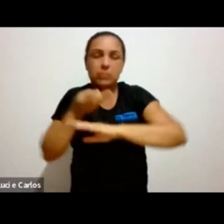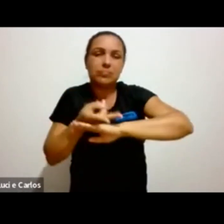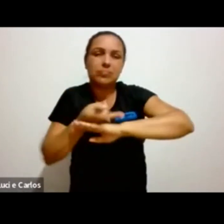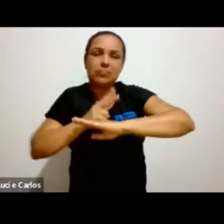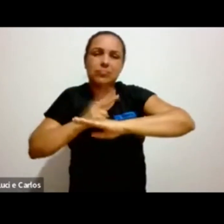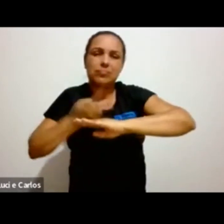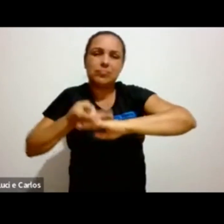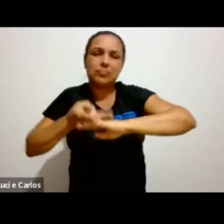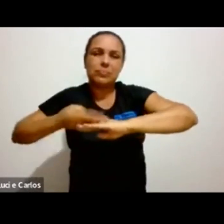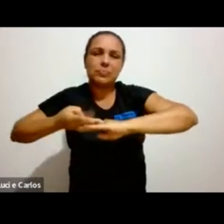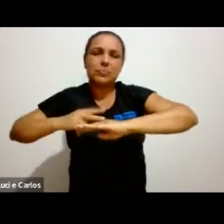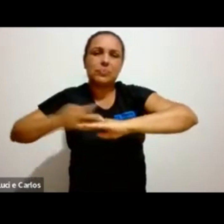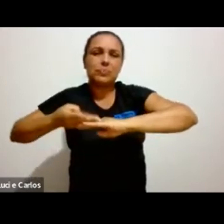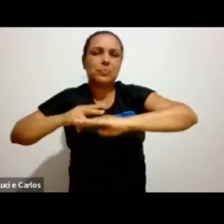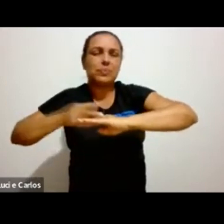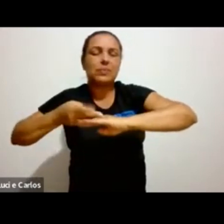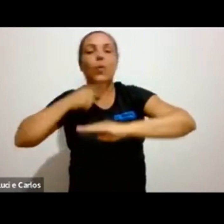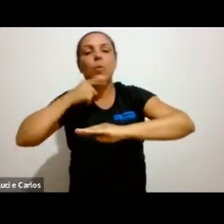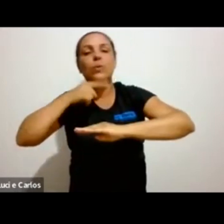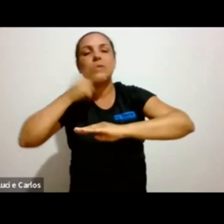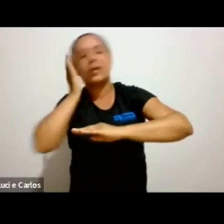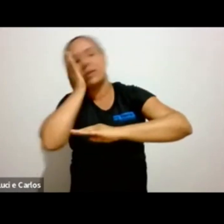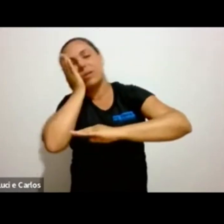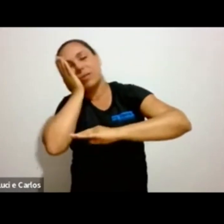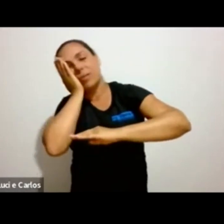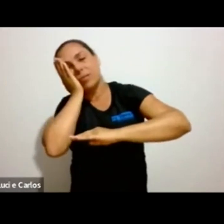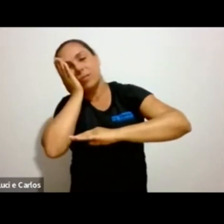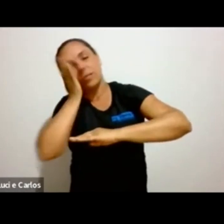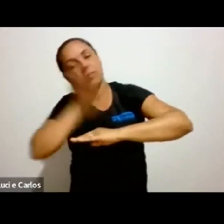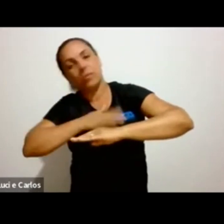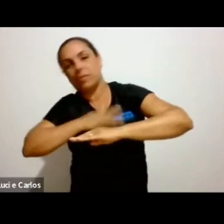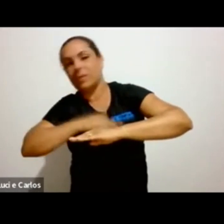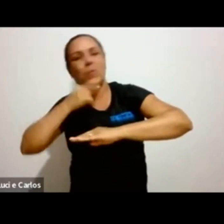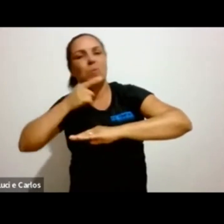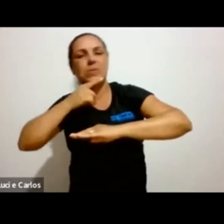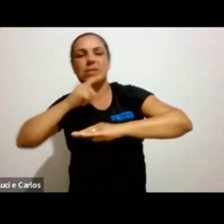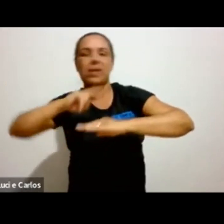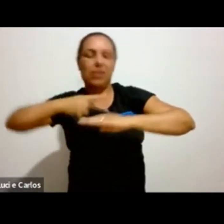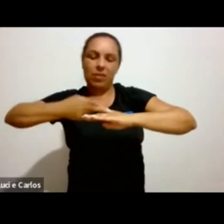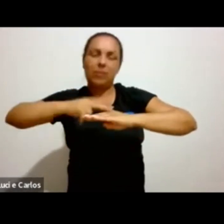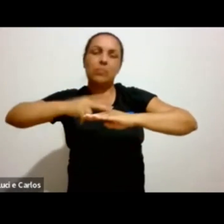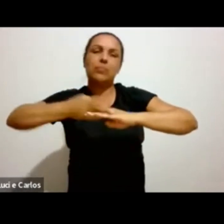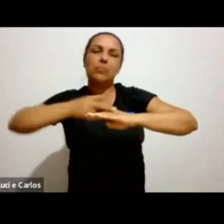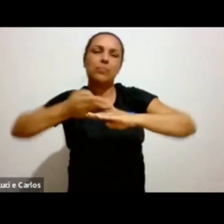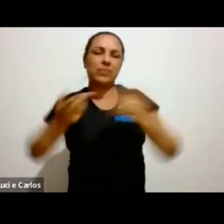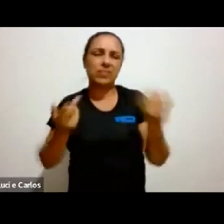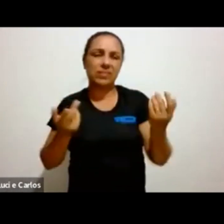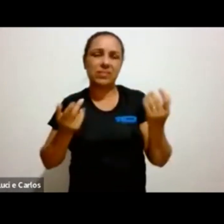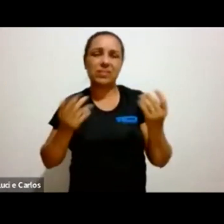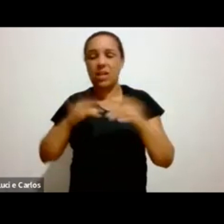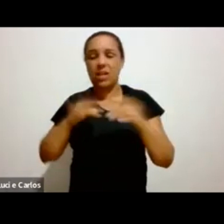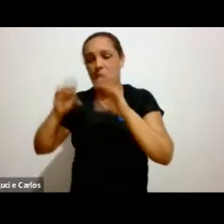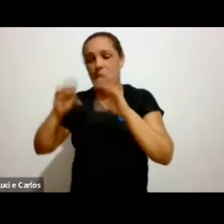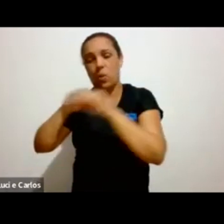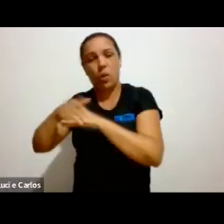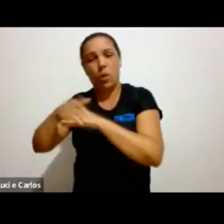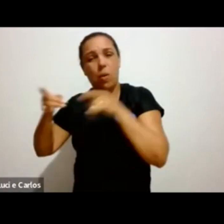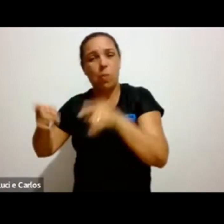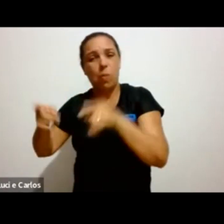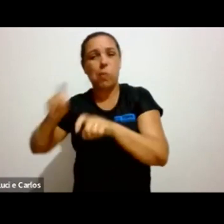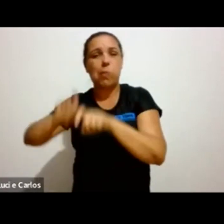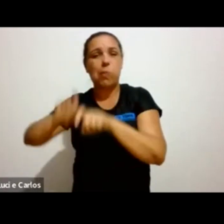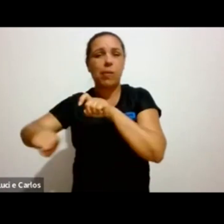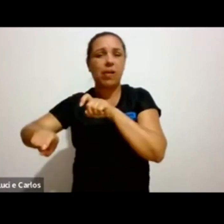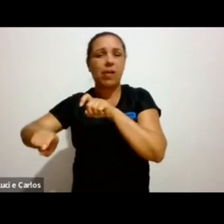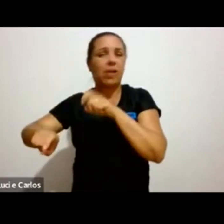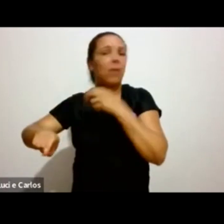relacionamento social, familiar. Uma pessoa casada priva ela do sexo, que é o que mais une o casal. Não é